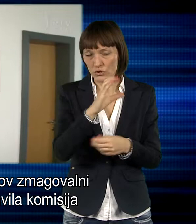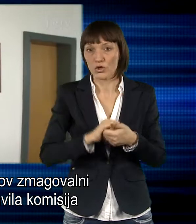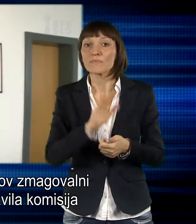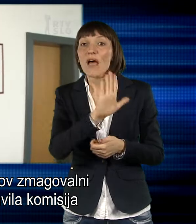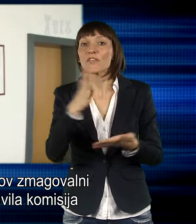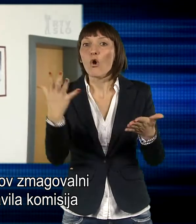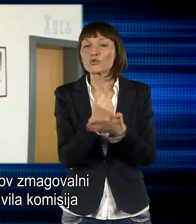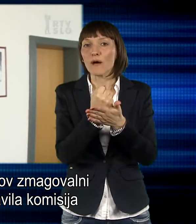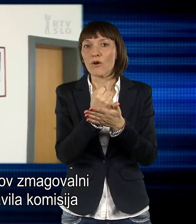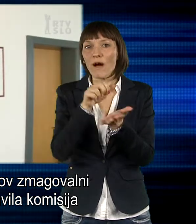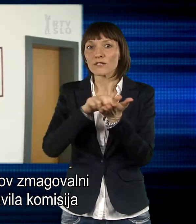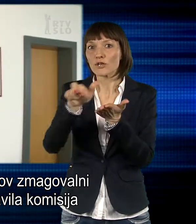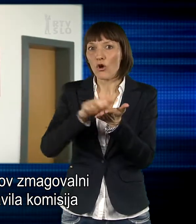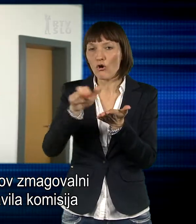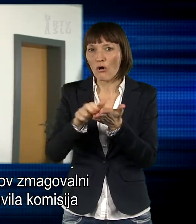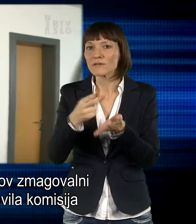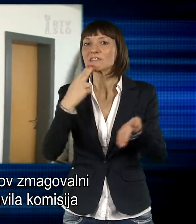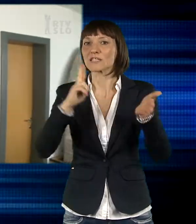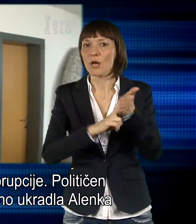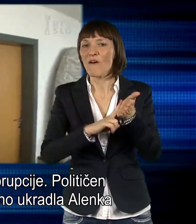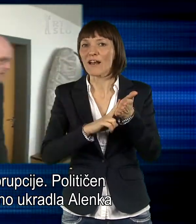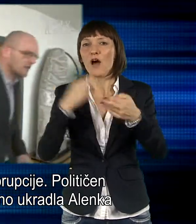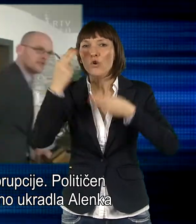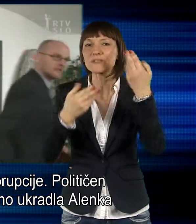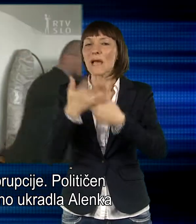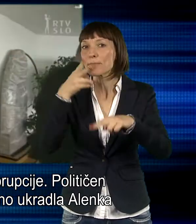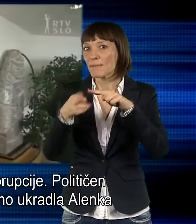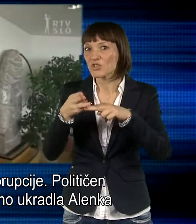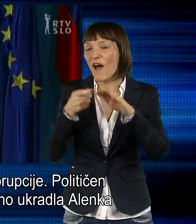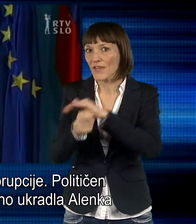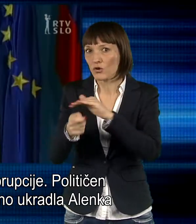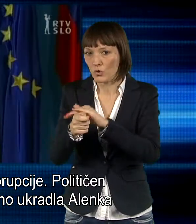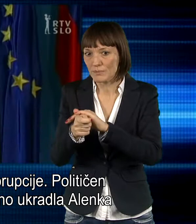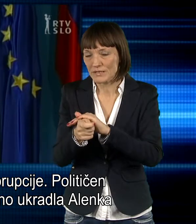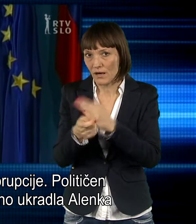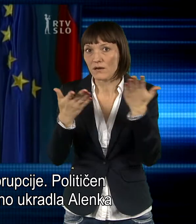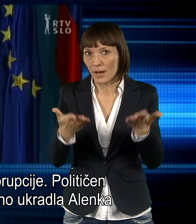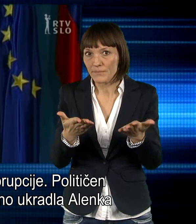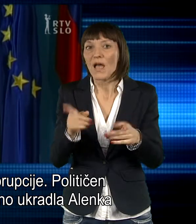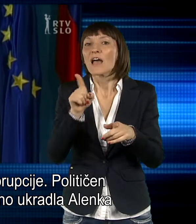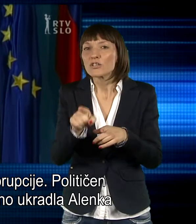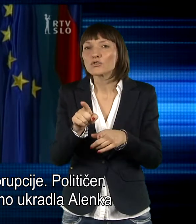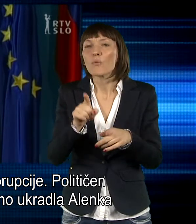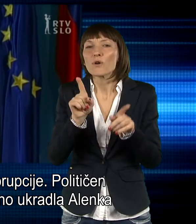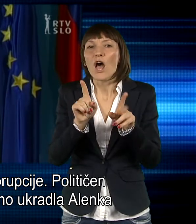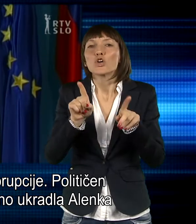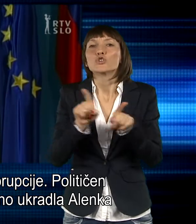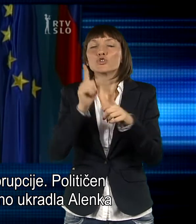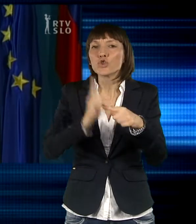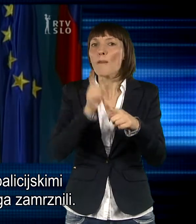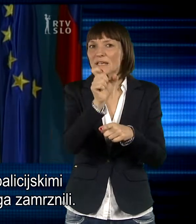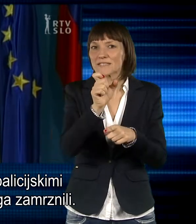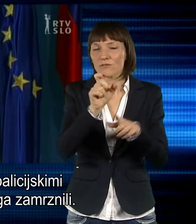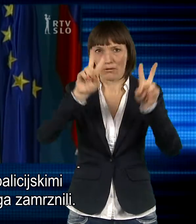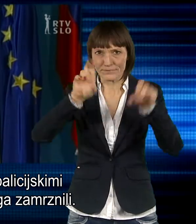Njegov zmagovalni pohod je zaustavila Komisija za preprečevanje korupcije. Političen šov mu je dobesedno ukradla